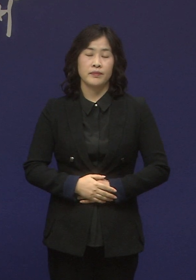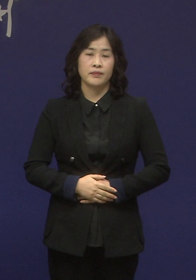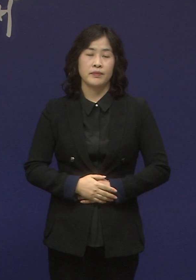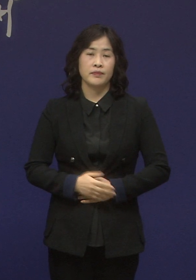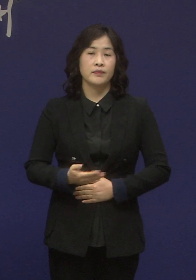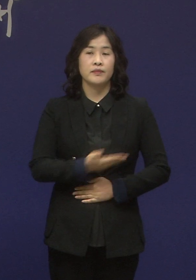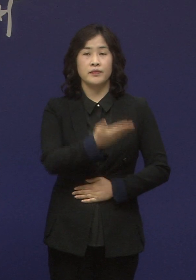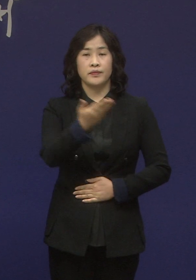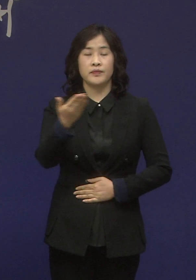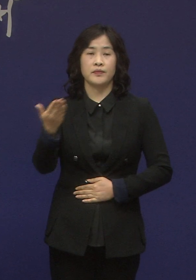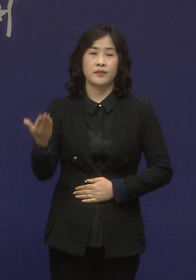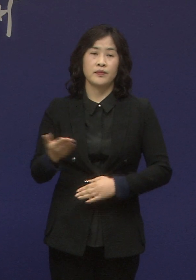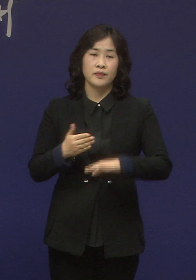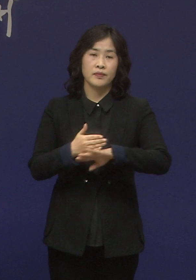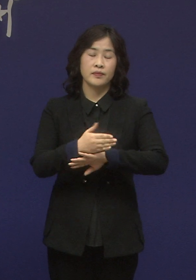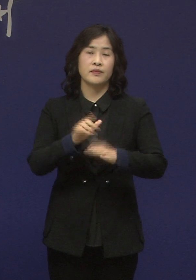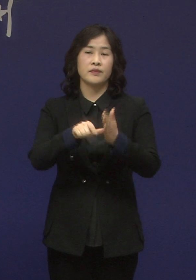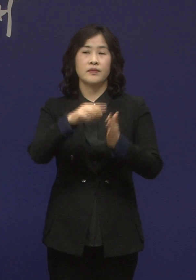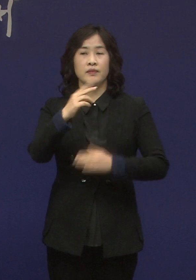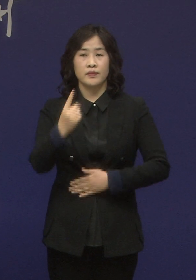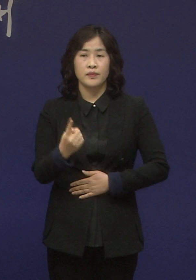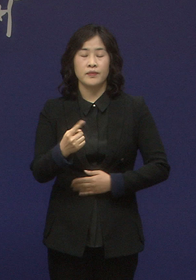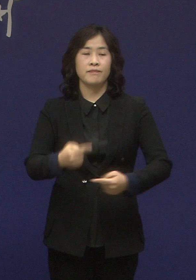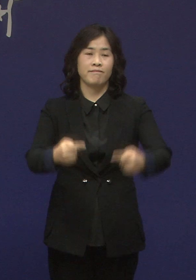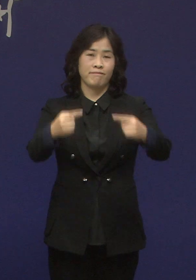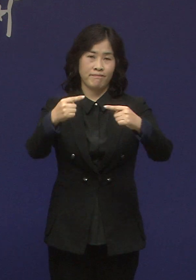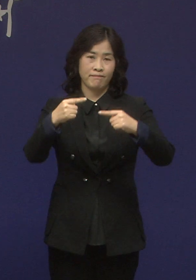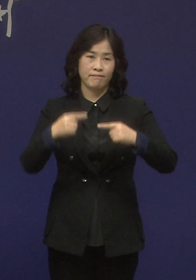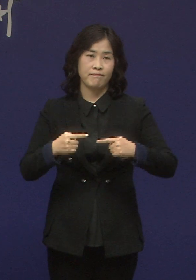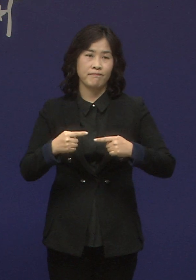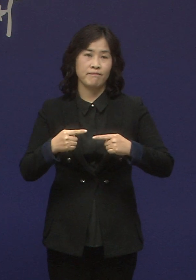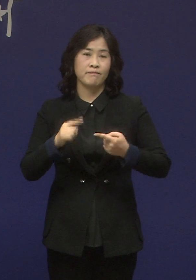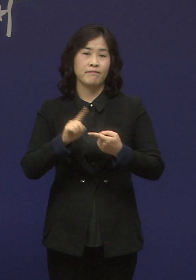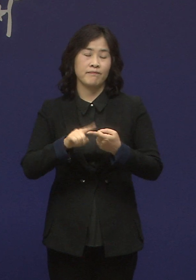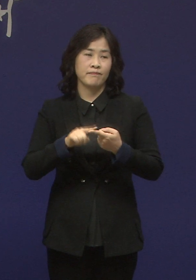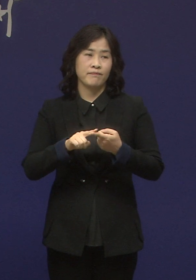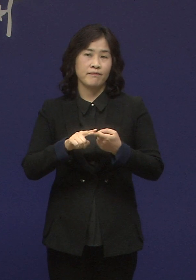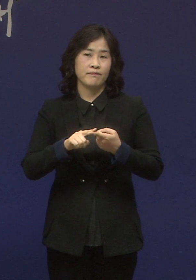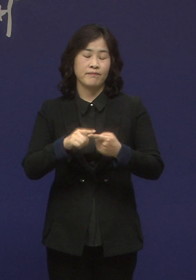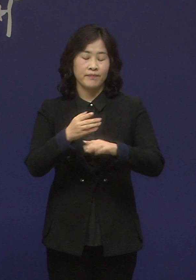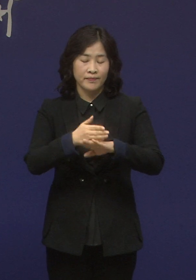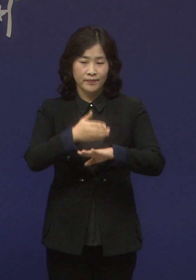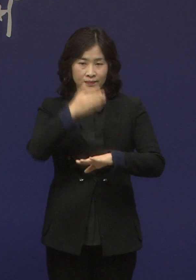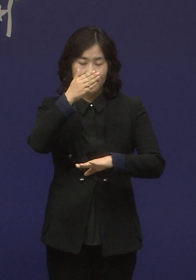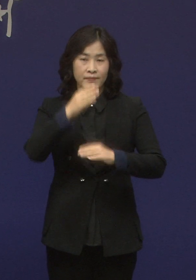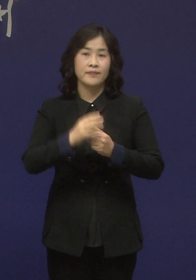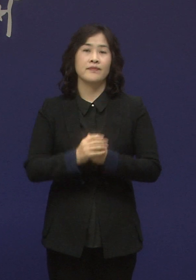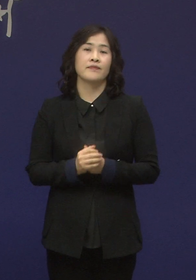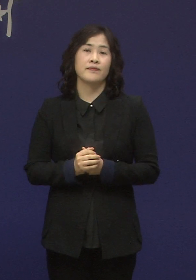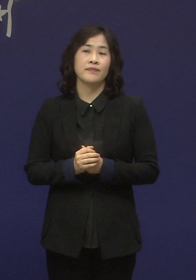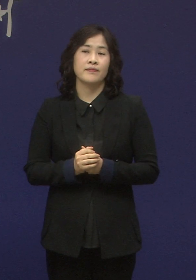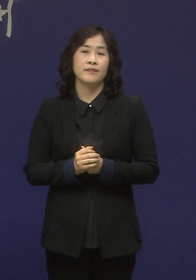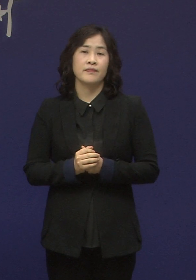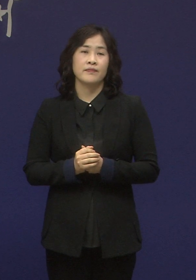불러주신 여러분께서 늦은 시간에 이렇게 참석해 주신 데 대해서 감사의 말씀을